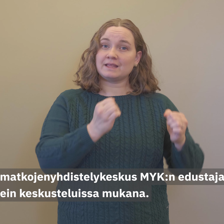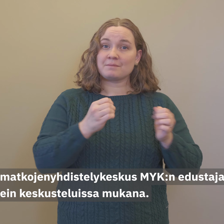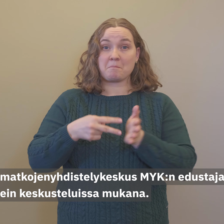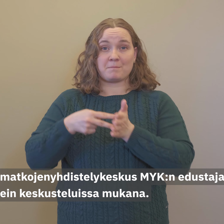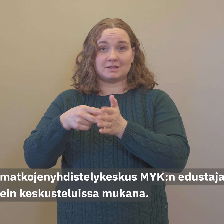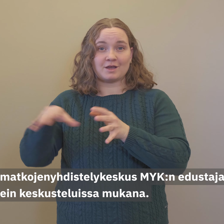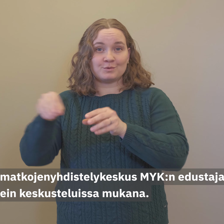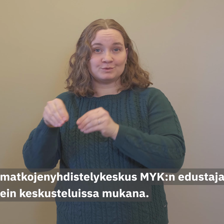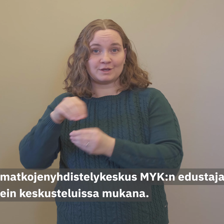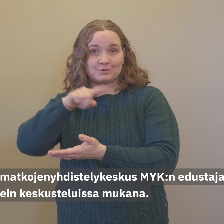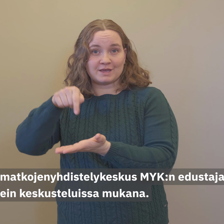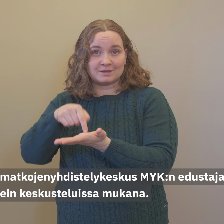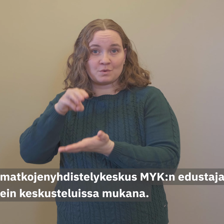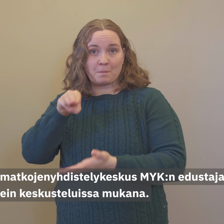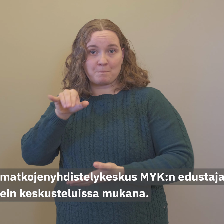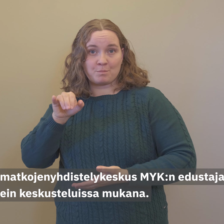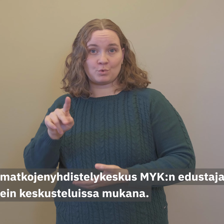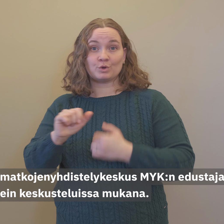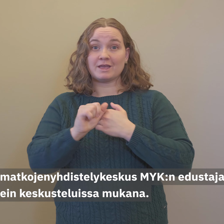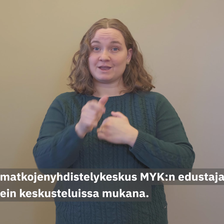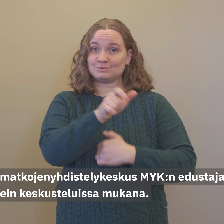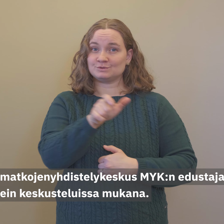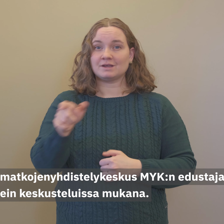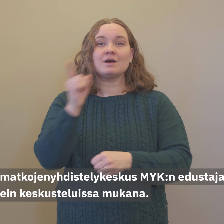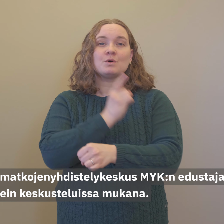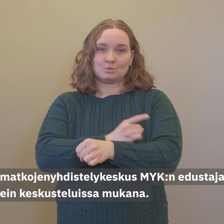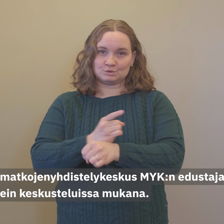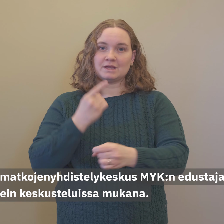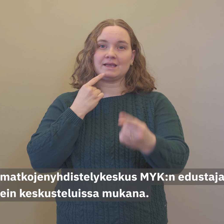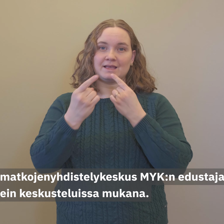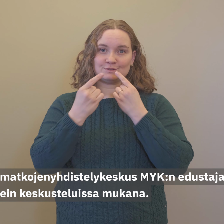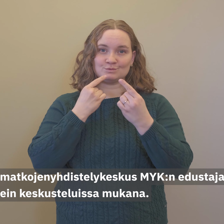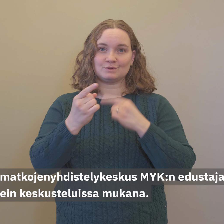yhdistelykeskus Mykin edustajat ovat olleet usein keskusteluissa mukana.